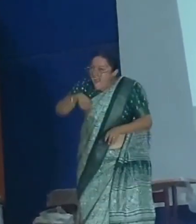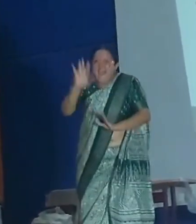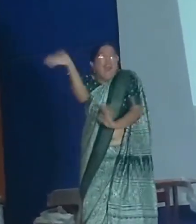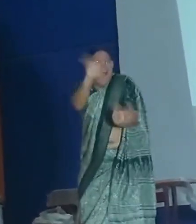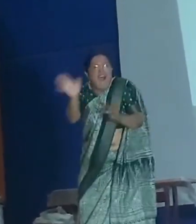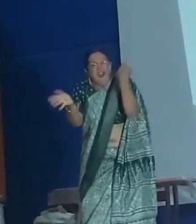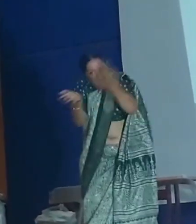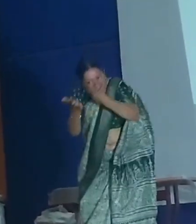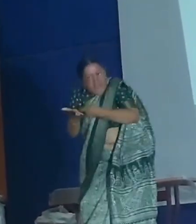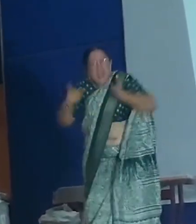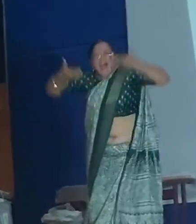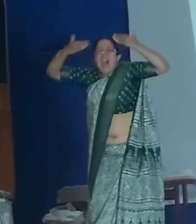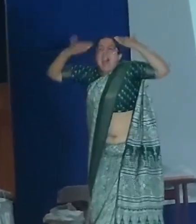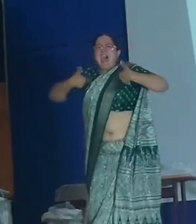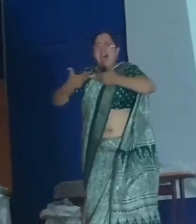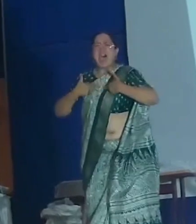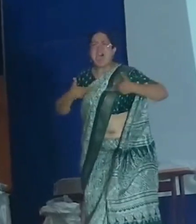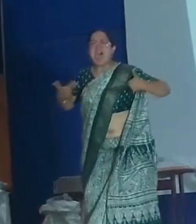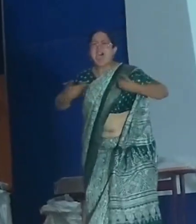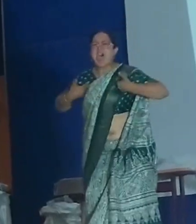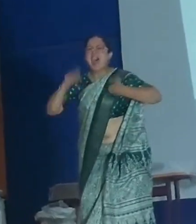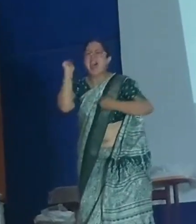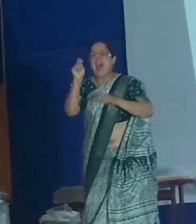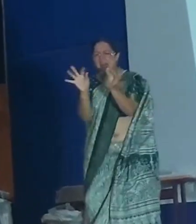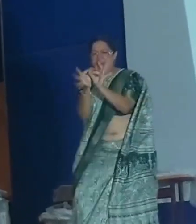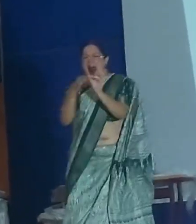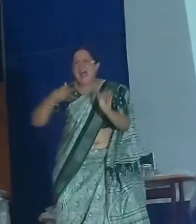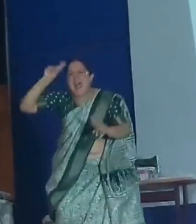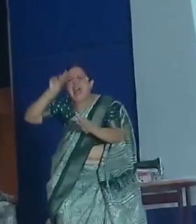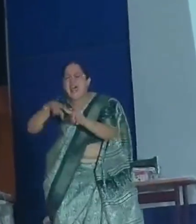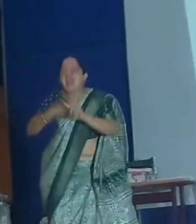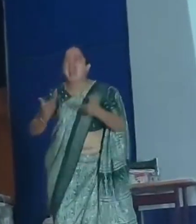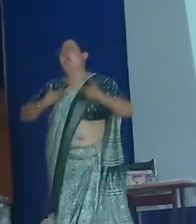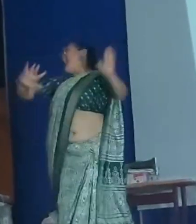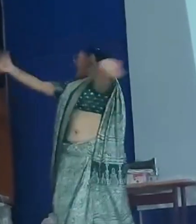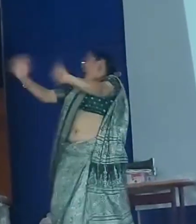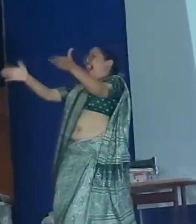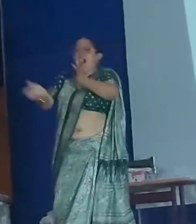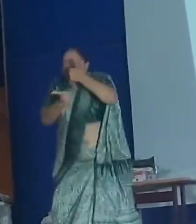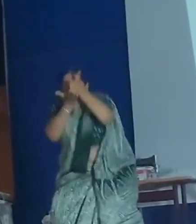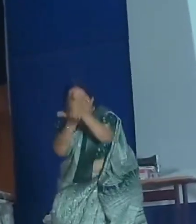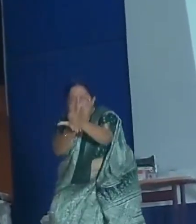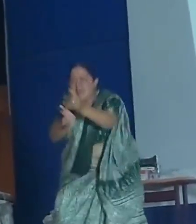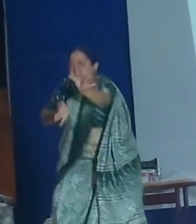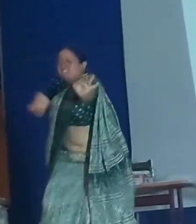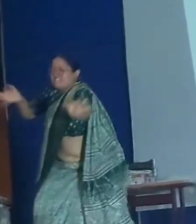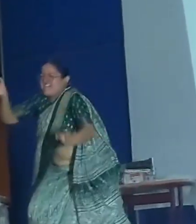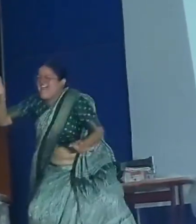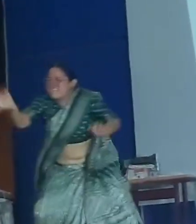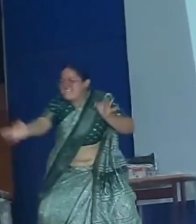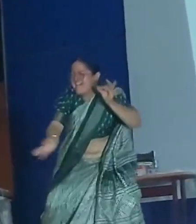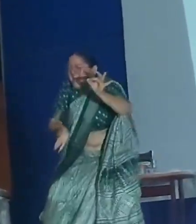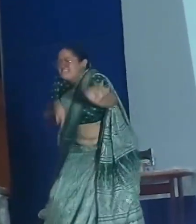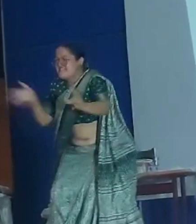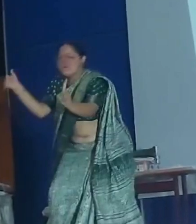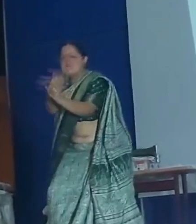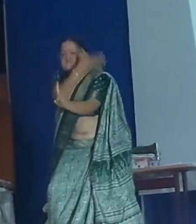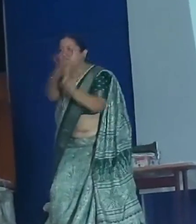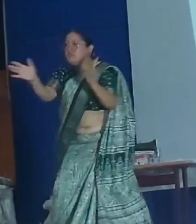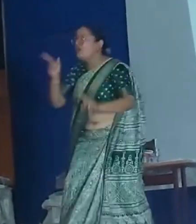लोग है, नहीं नहीं आप ऐसे नहीं कर सकते, उनके पेरेंट्स आएंगे आएंगे, मैं ऐसे पुलिस वाला हूँ, मैं एडवोकेट हूँ, मैं ऐसा इंटरप्रेटर हूँ, तो वो बार बार ही ऐसे ऐसे